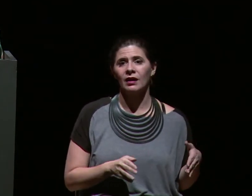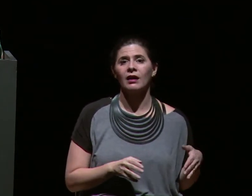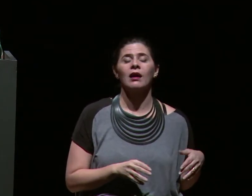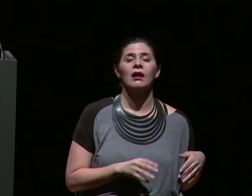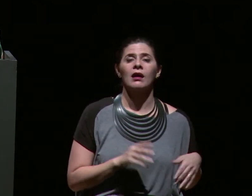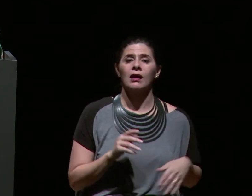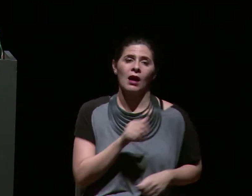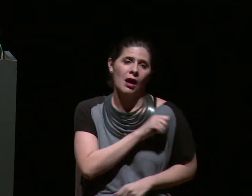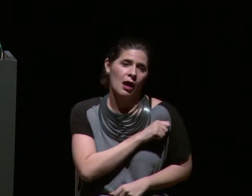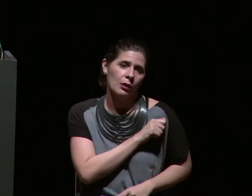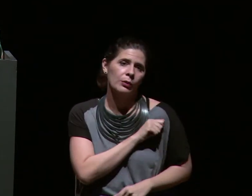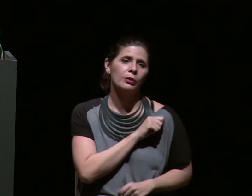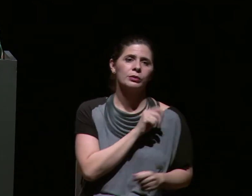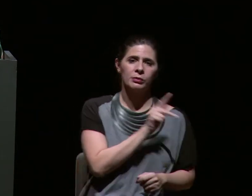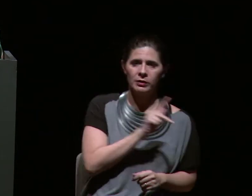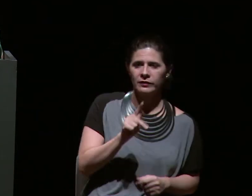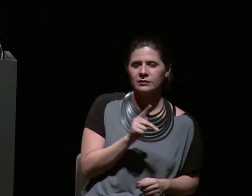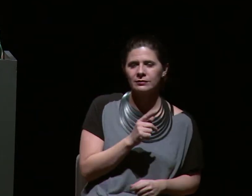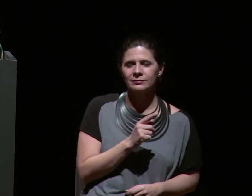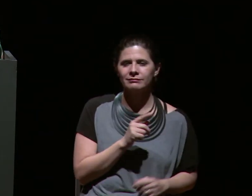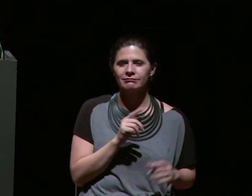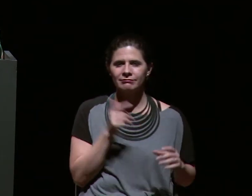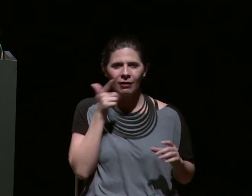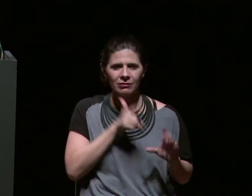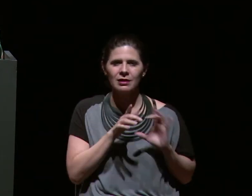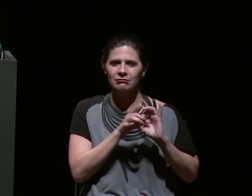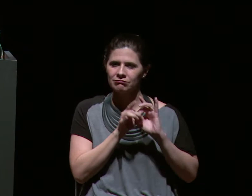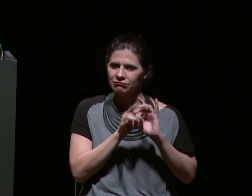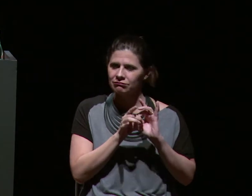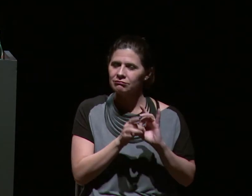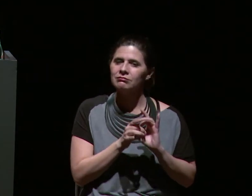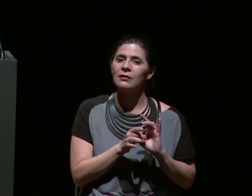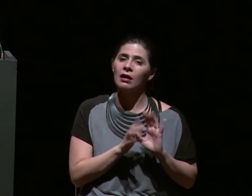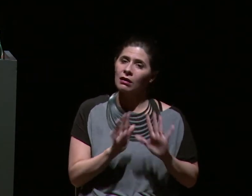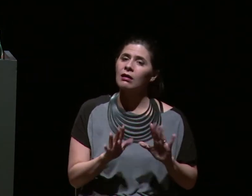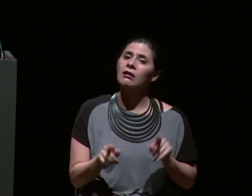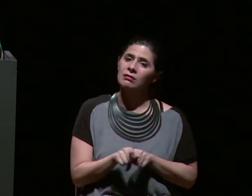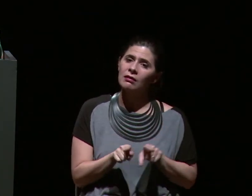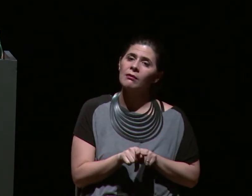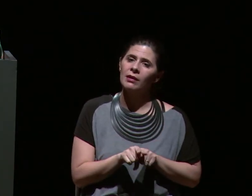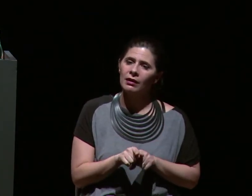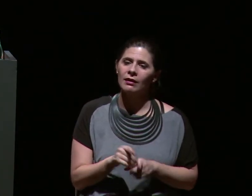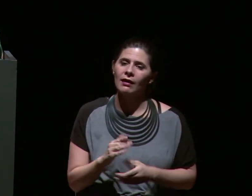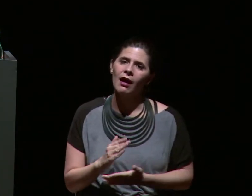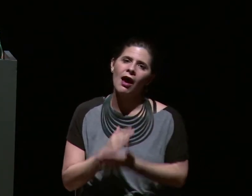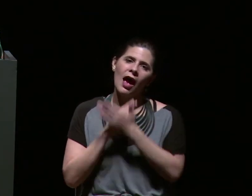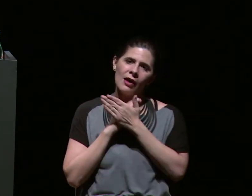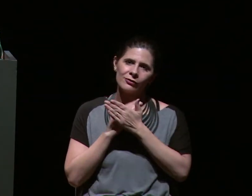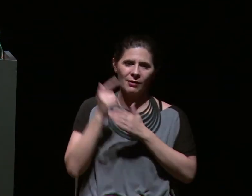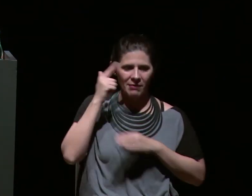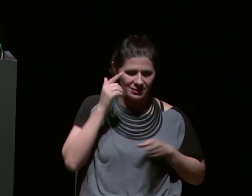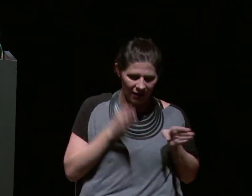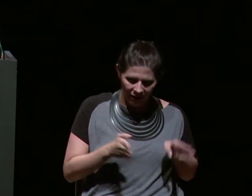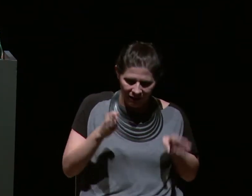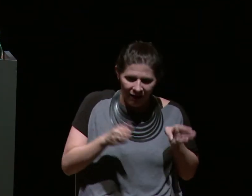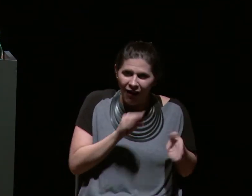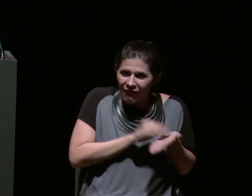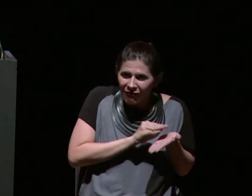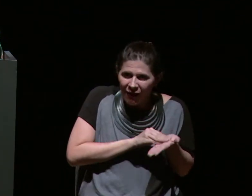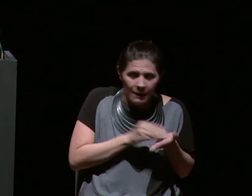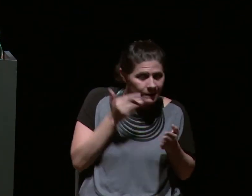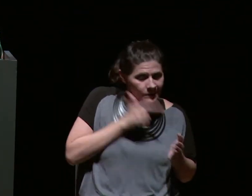alunos e professores, também nos guiava em direção à superação de lacunas e a certas trampolinagens, expressão de um querido